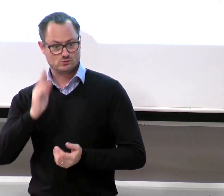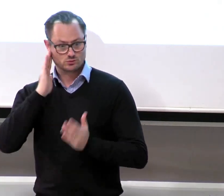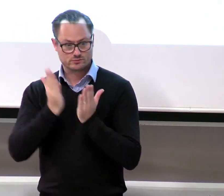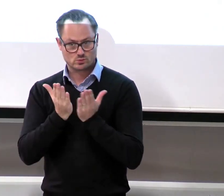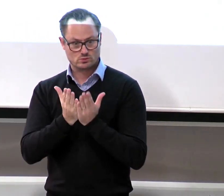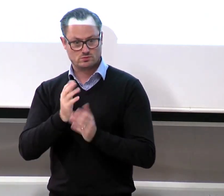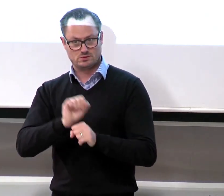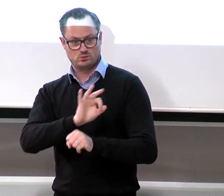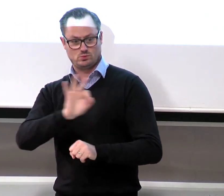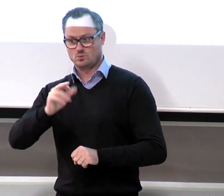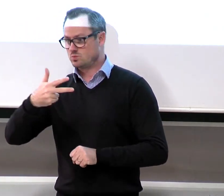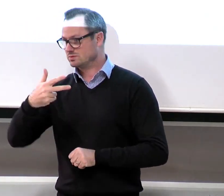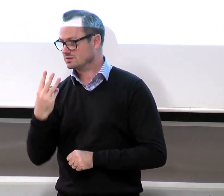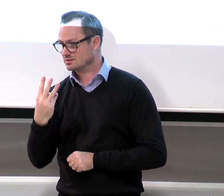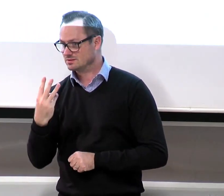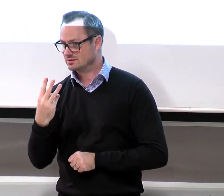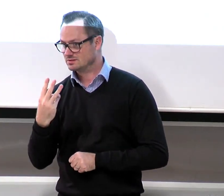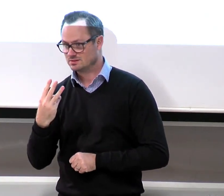i tvåspråkighetsaspekt.